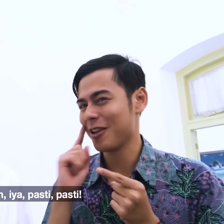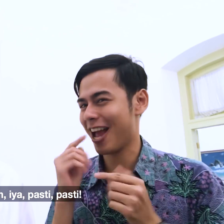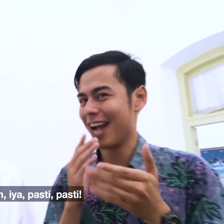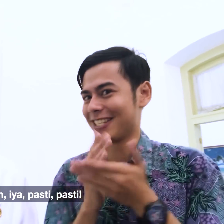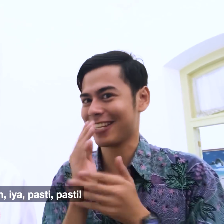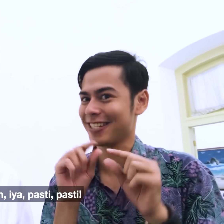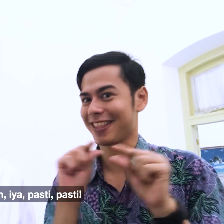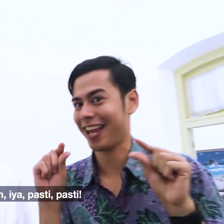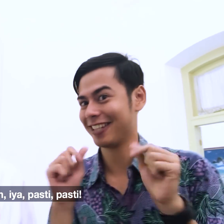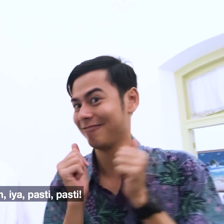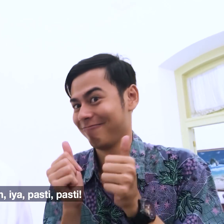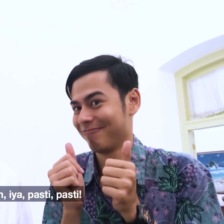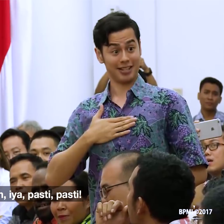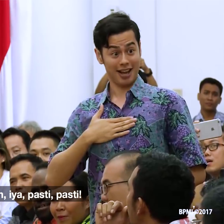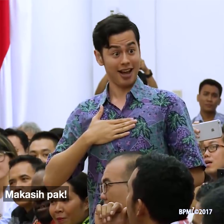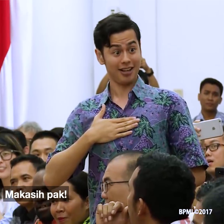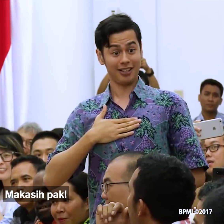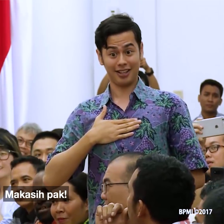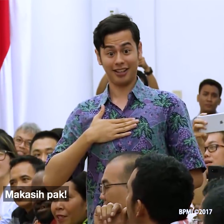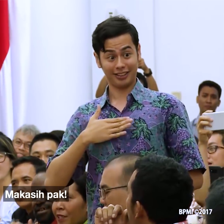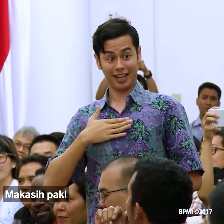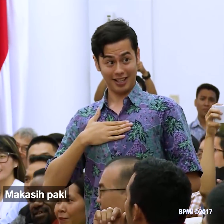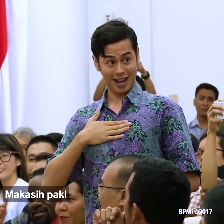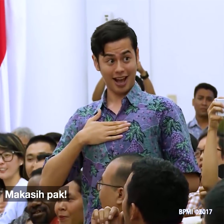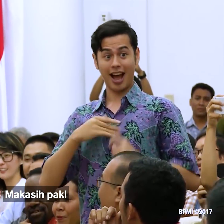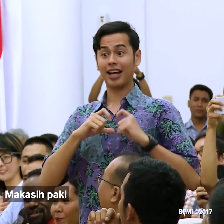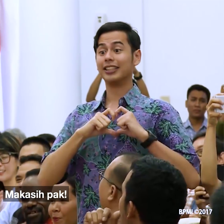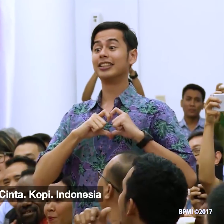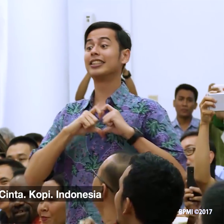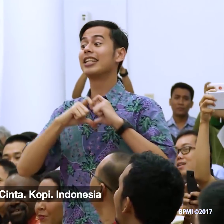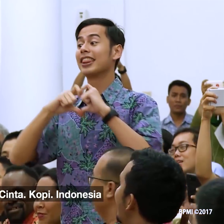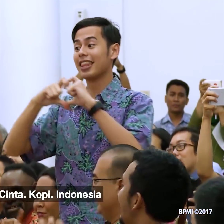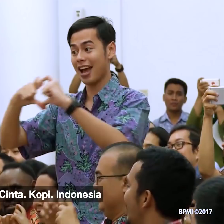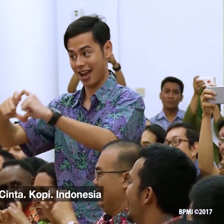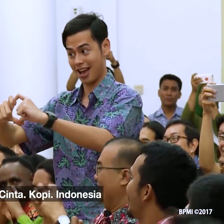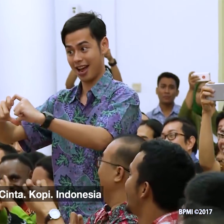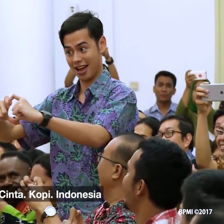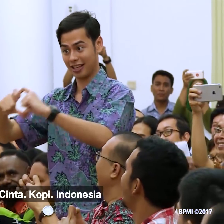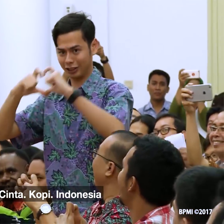iya, pasti. Terima kasih. Terima kasih.